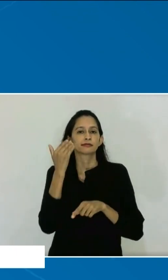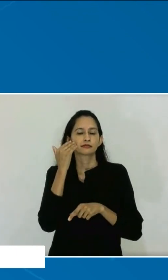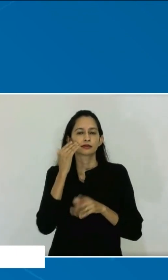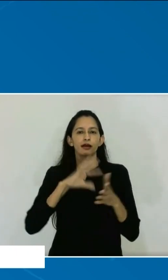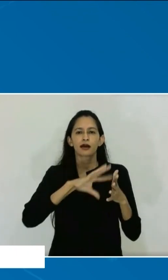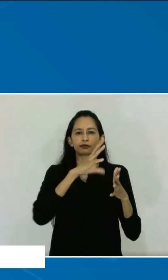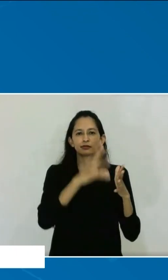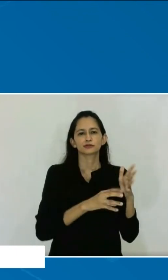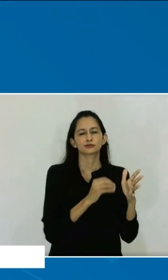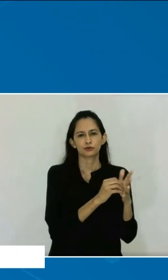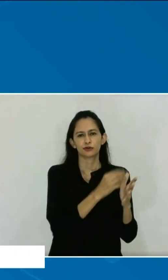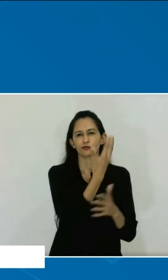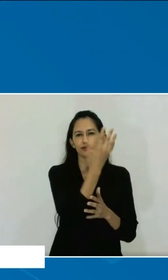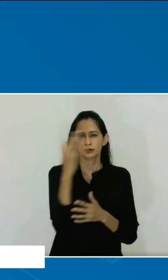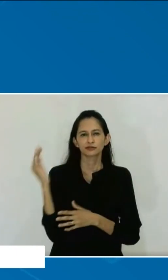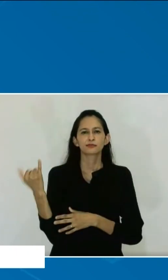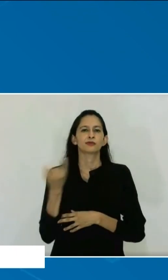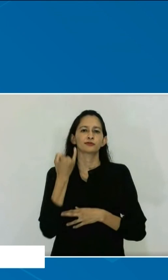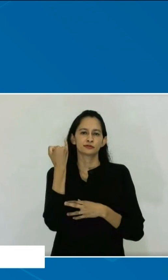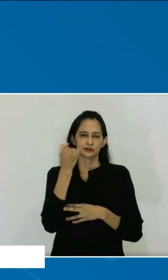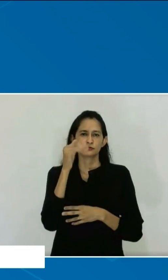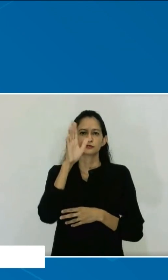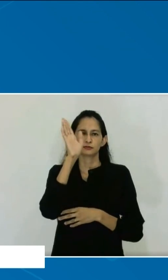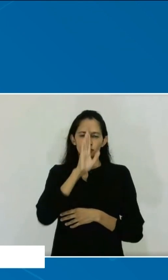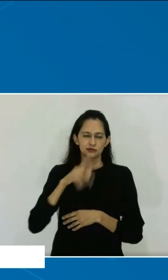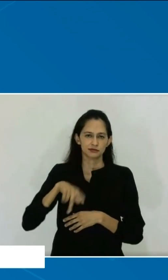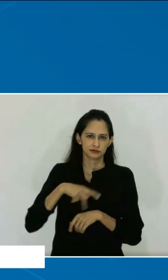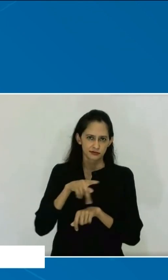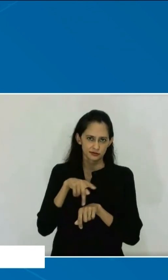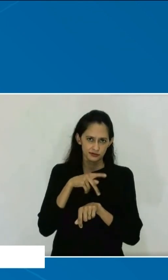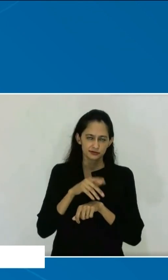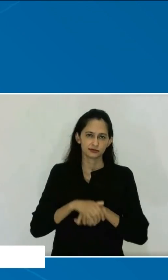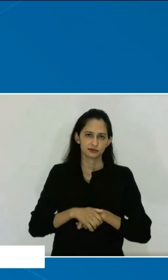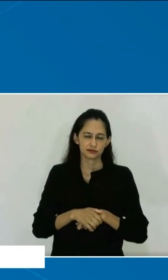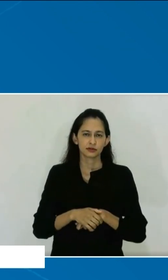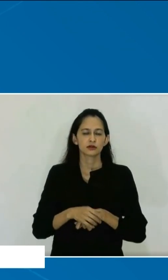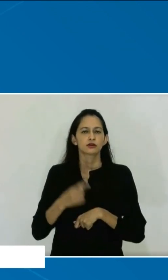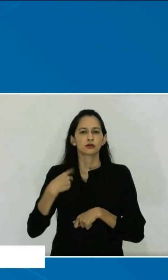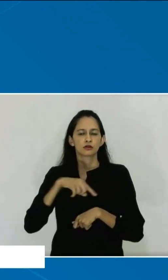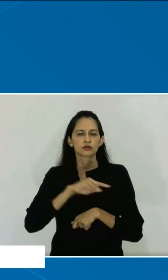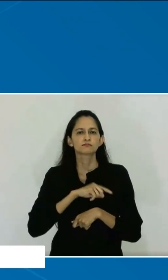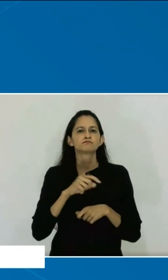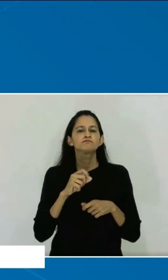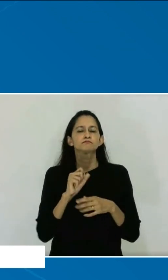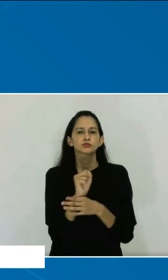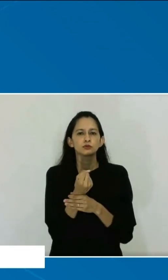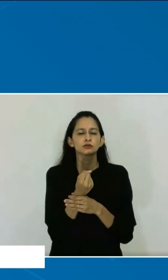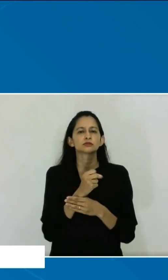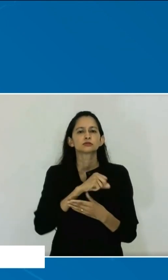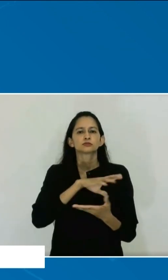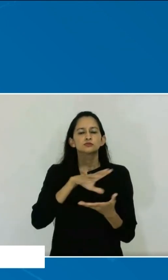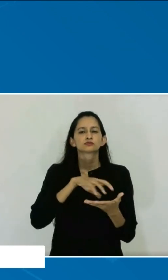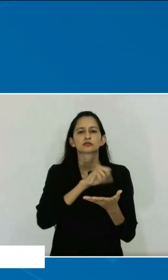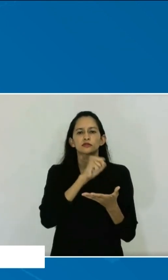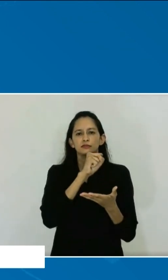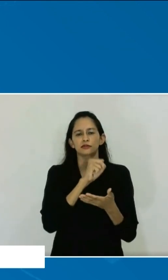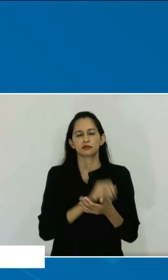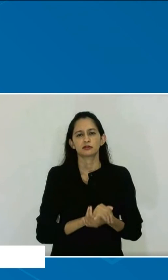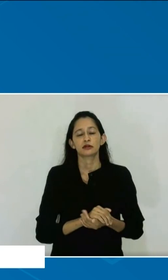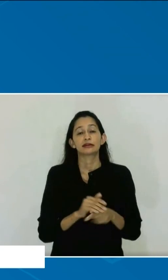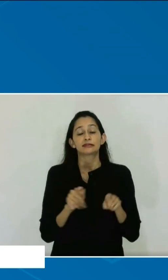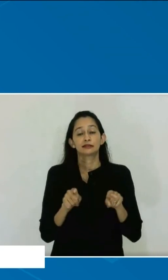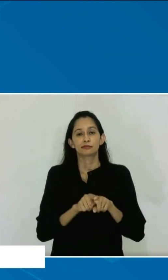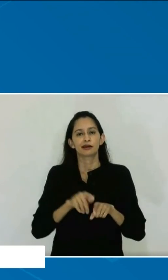é fundamental para o país, que precisamos ter um crescimento sustentável, que precisamos ter um crescimento na